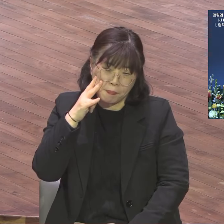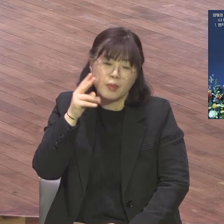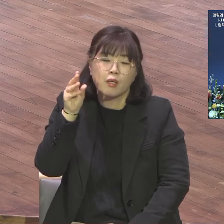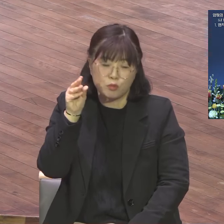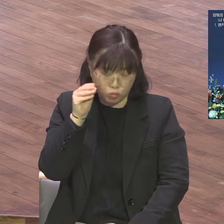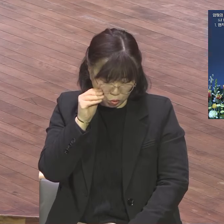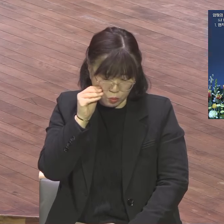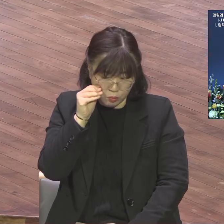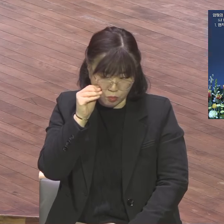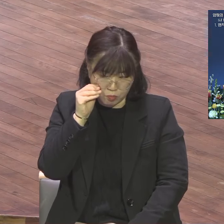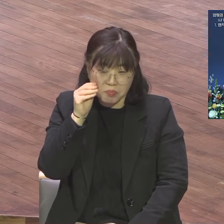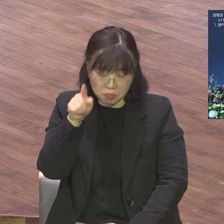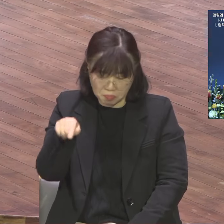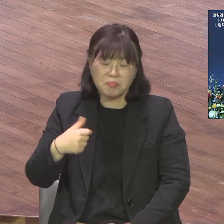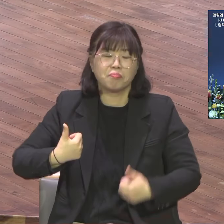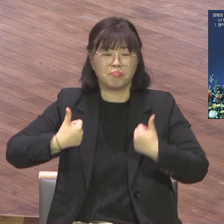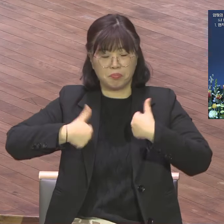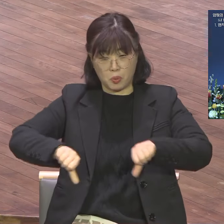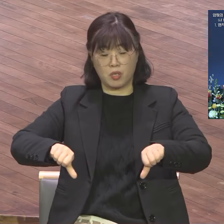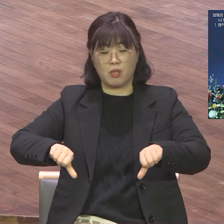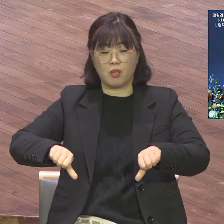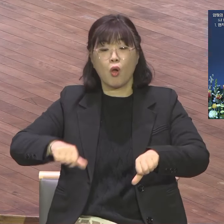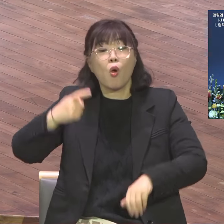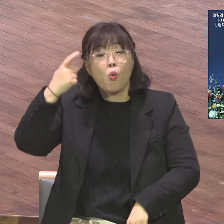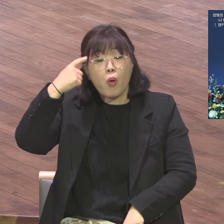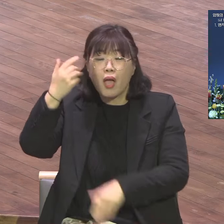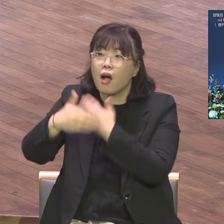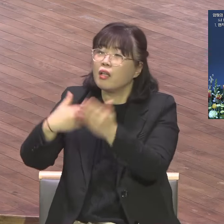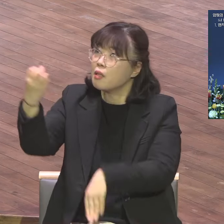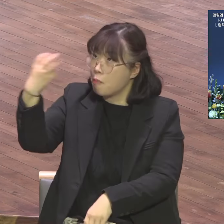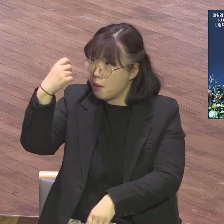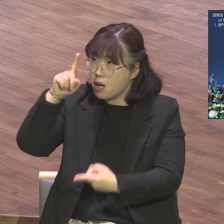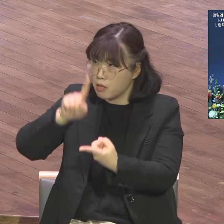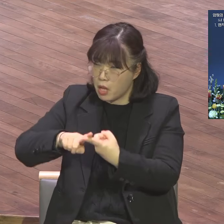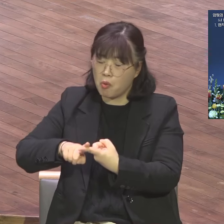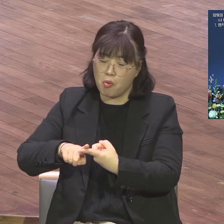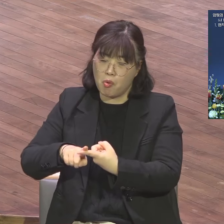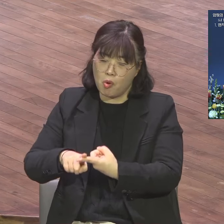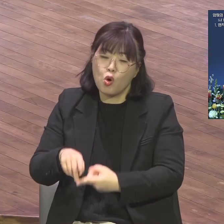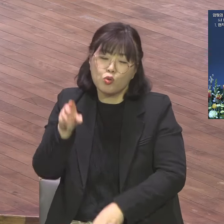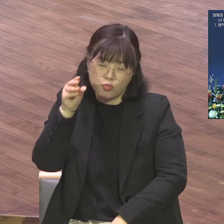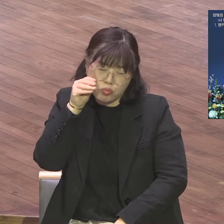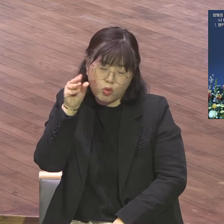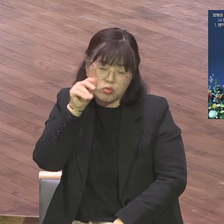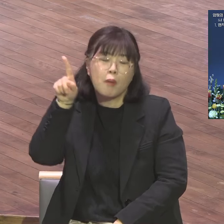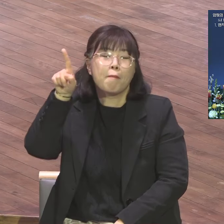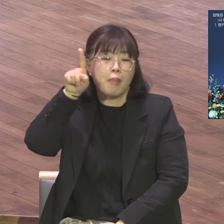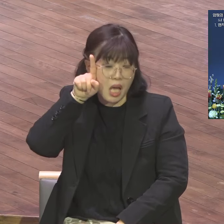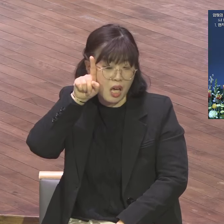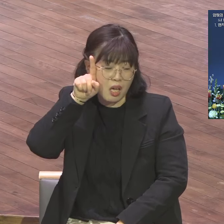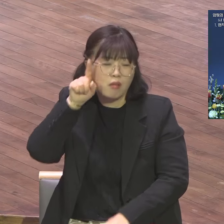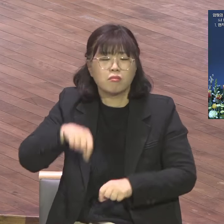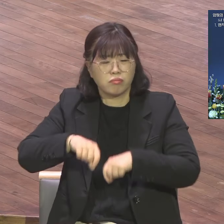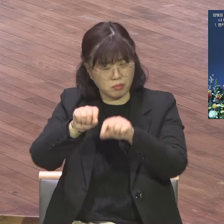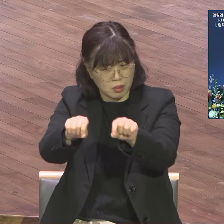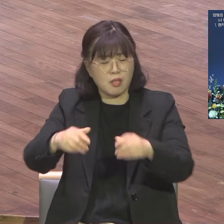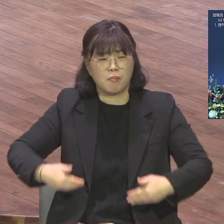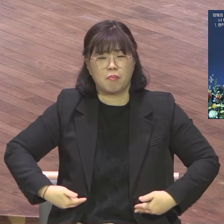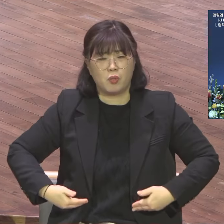지금까지 영계 모든 성도들 강단의 흐름을 따라서 영적 지각력이 있는 삶을 살고